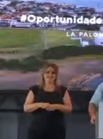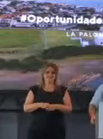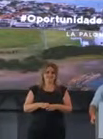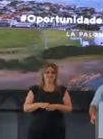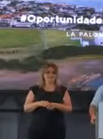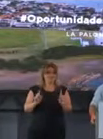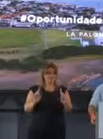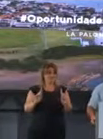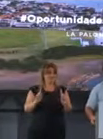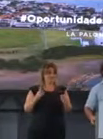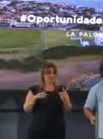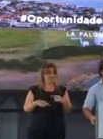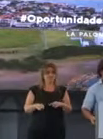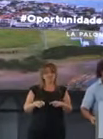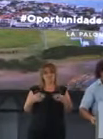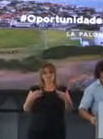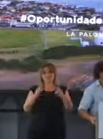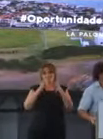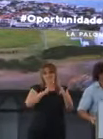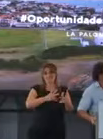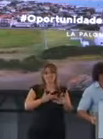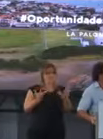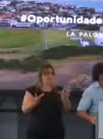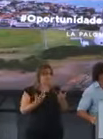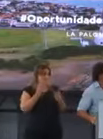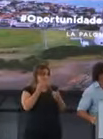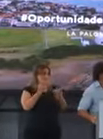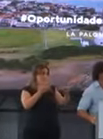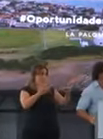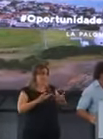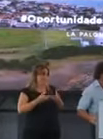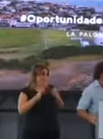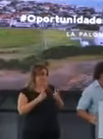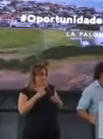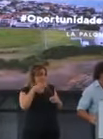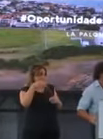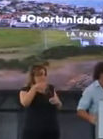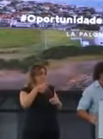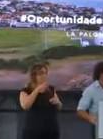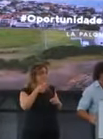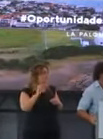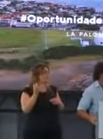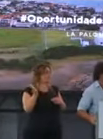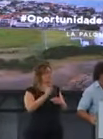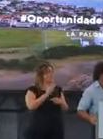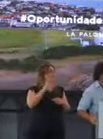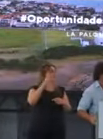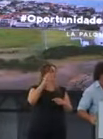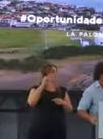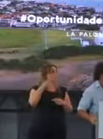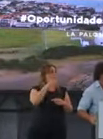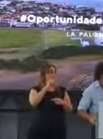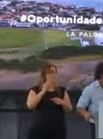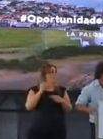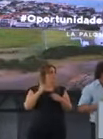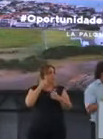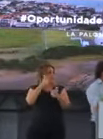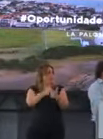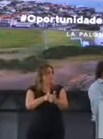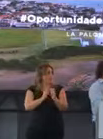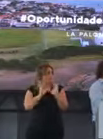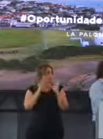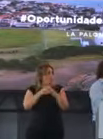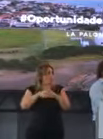Esto no estaba en los planes. Le quiero la bienvenida a María de Lima y a Pablo Iturralde, del grupo de los intendentes que nos acompañan.